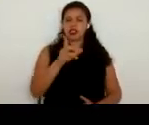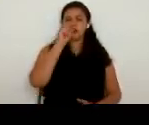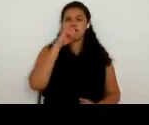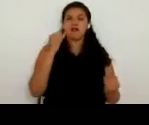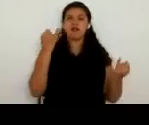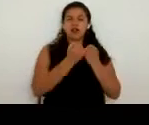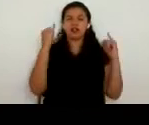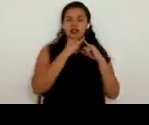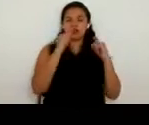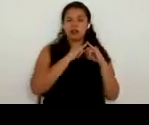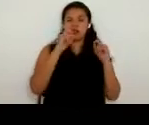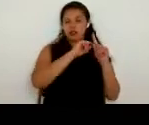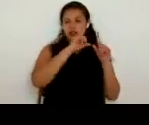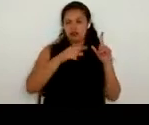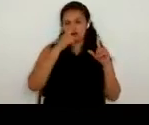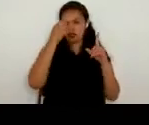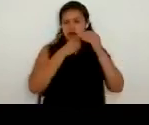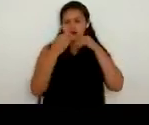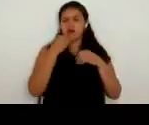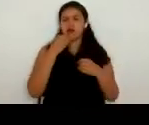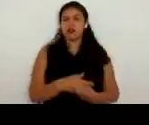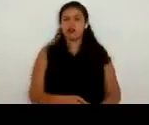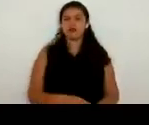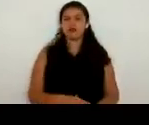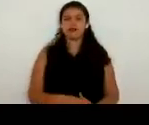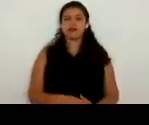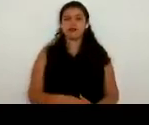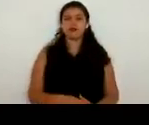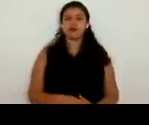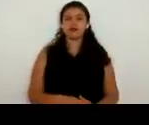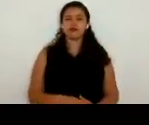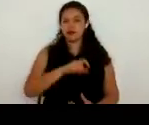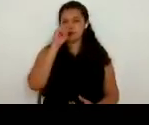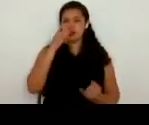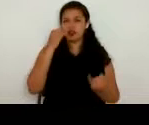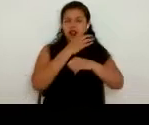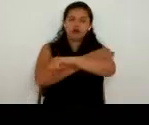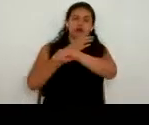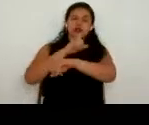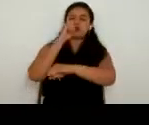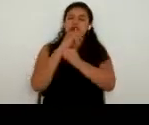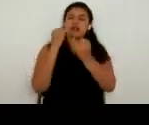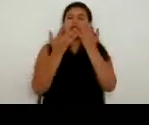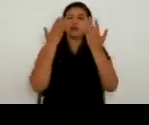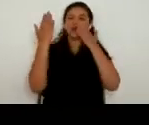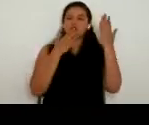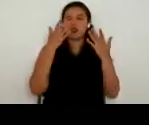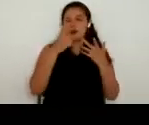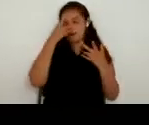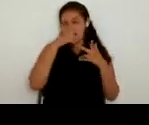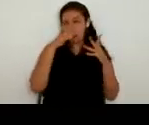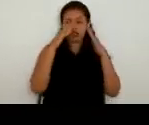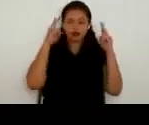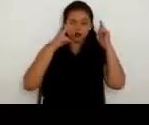de la nutrición ellas también hicieron las compañeras hicieron su estudio también con visita domiciliaria y